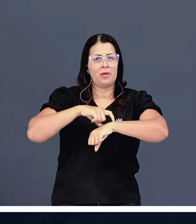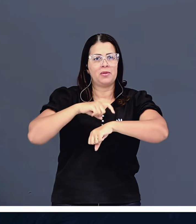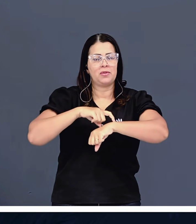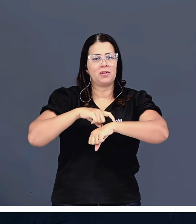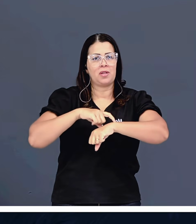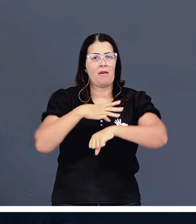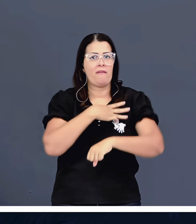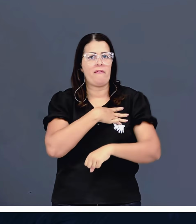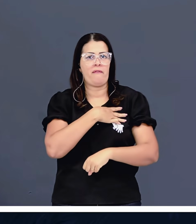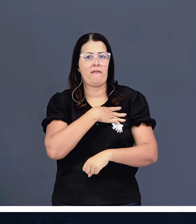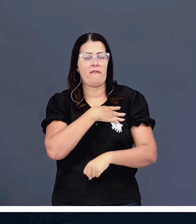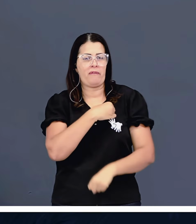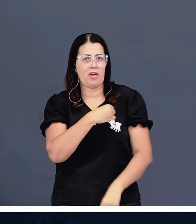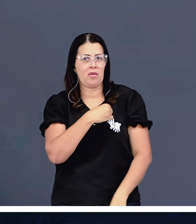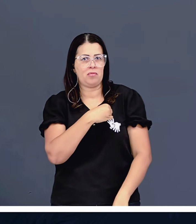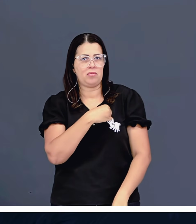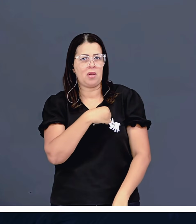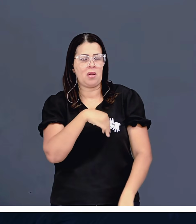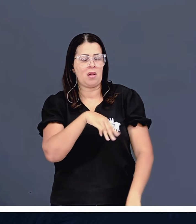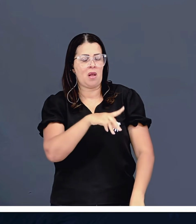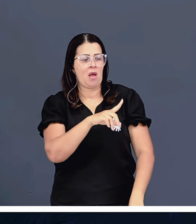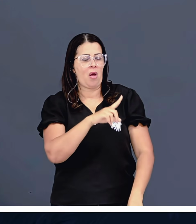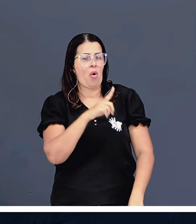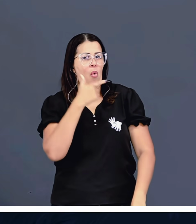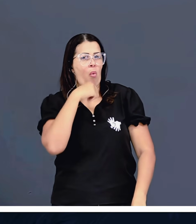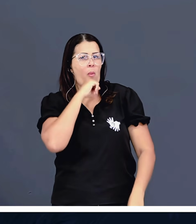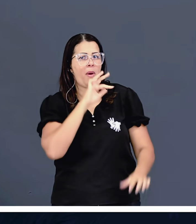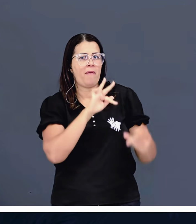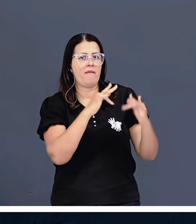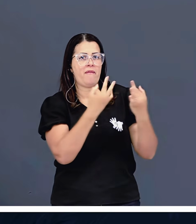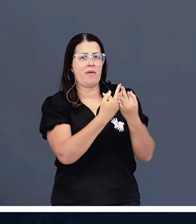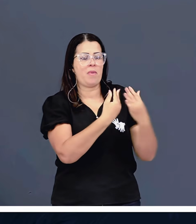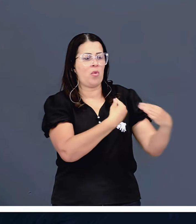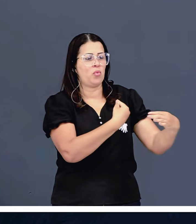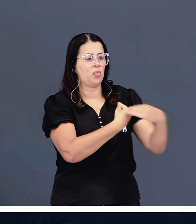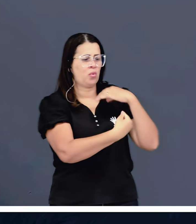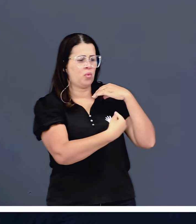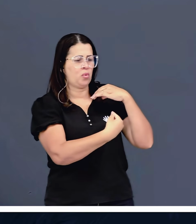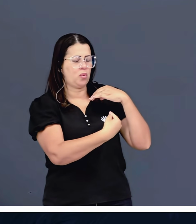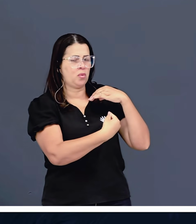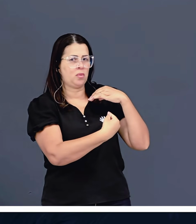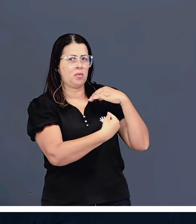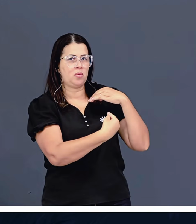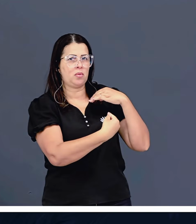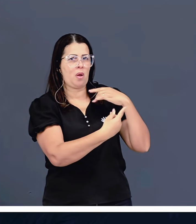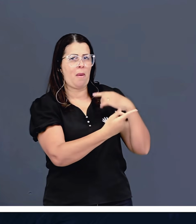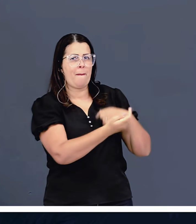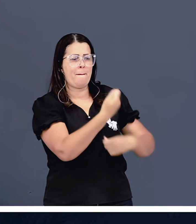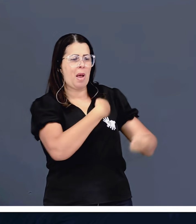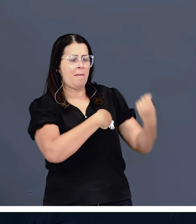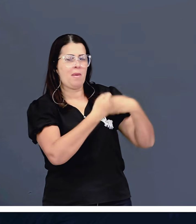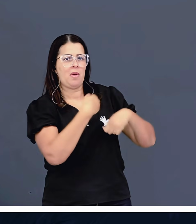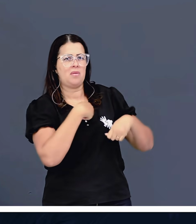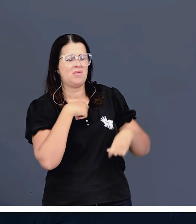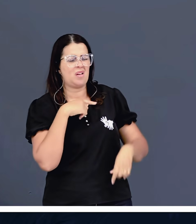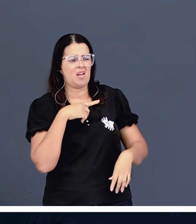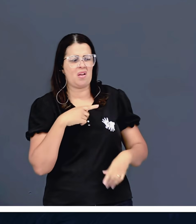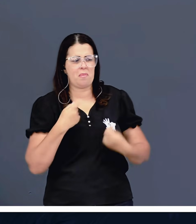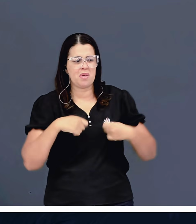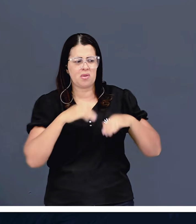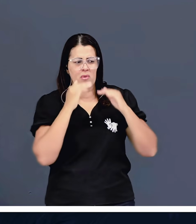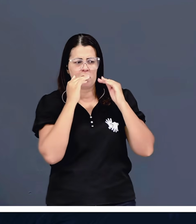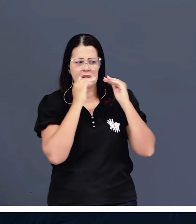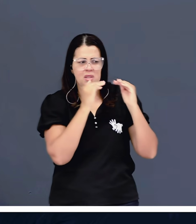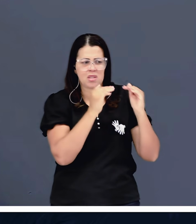que olhar para uma ordem, para uma ordenança do pai e pesar, eu devo obedecer ou não? Meu parâmetro é